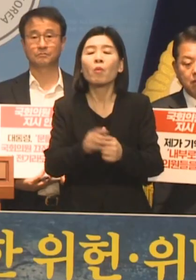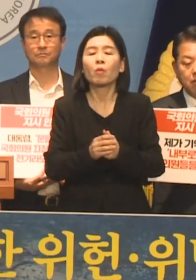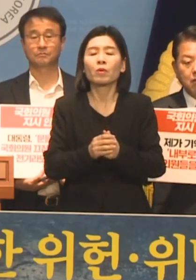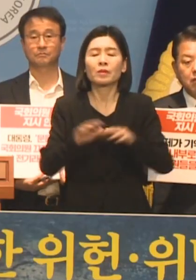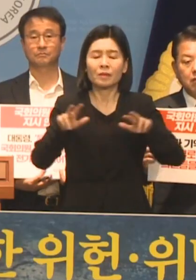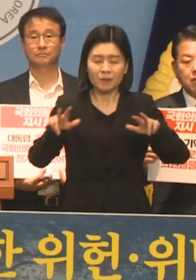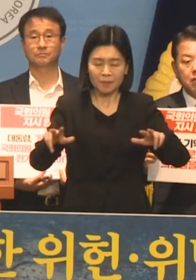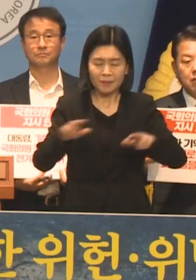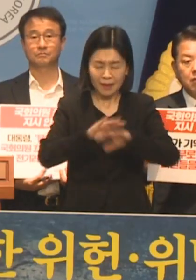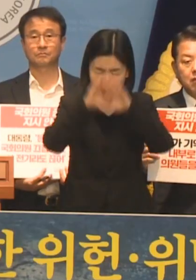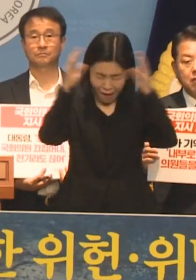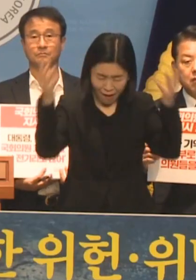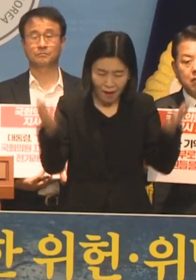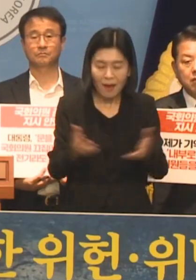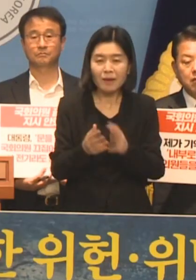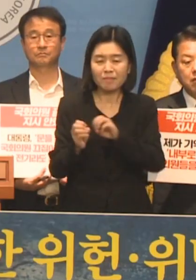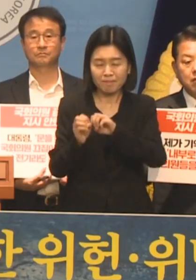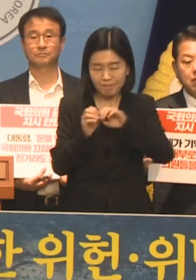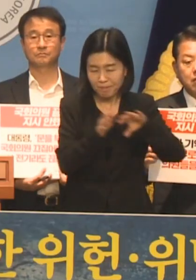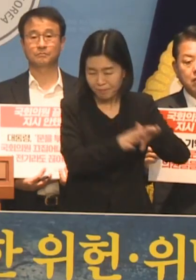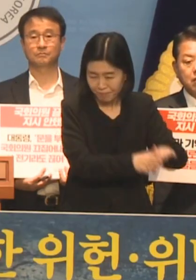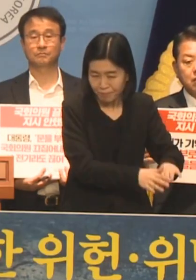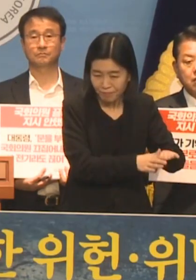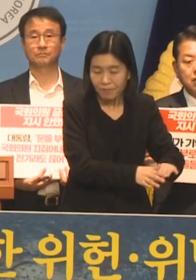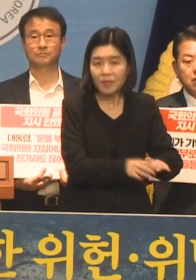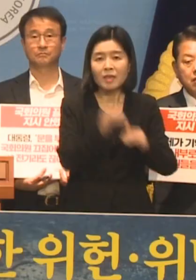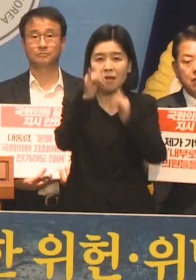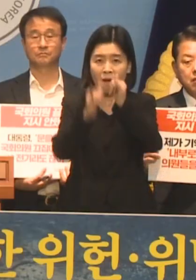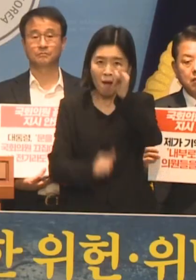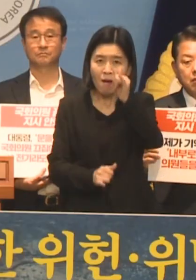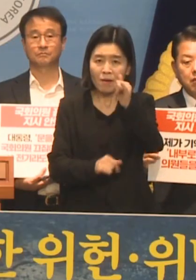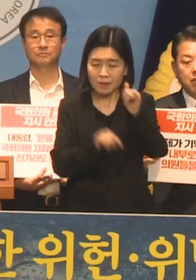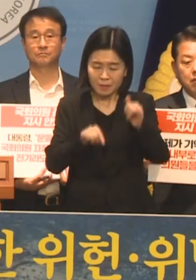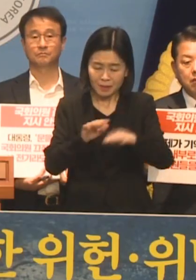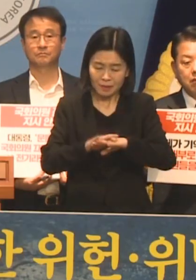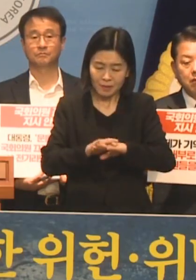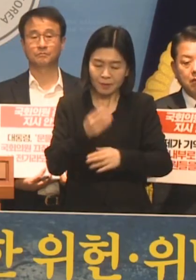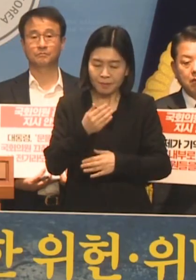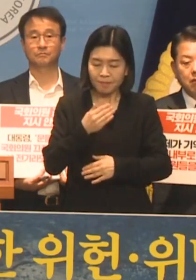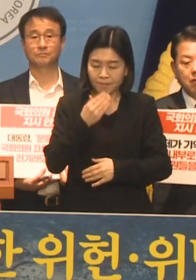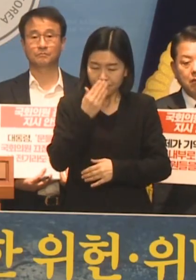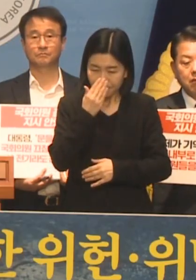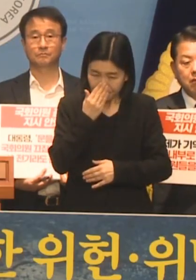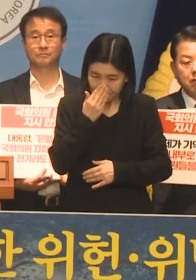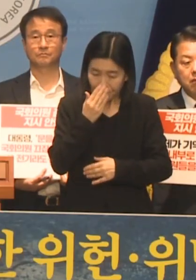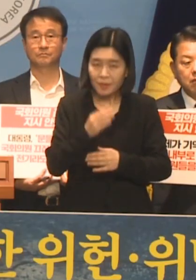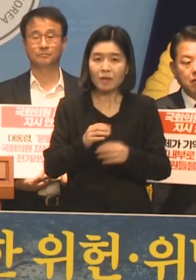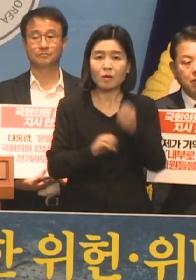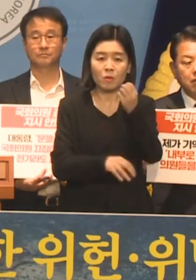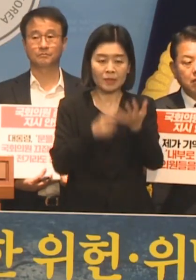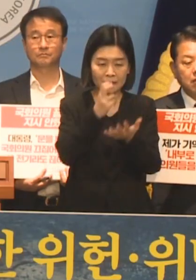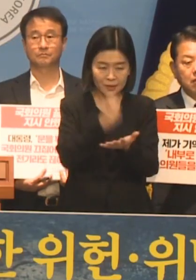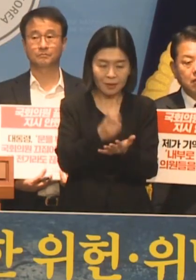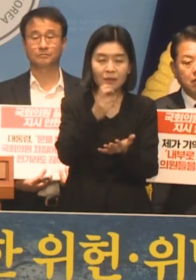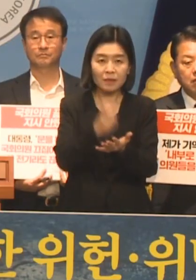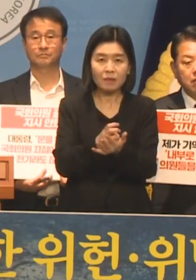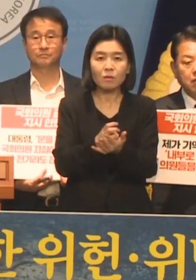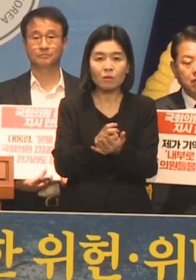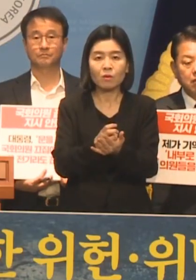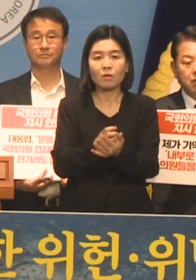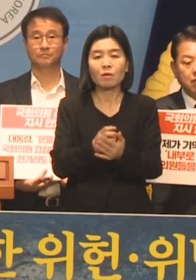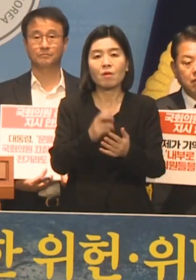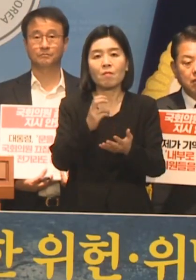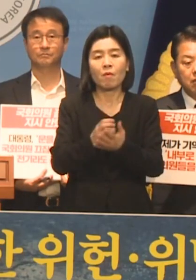모든 것을 내려놓고 역사 앞에 겸손하게 원칙대로 헌법 수호 의지를